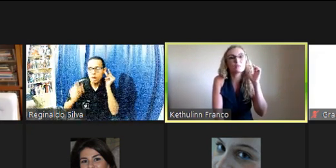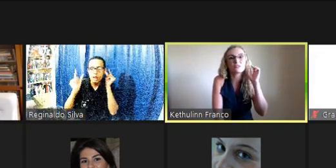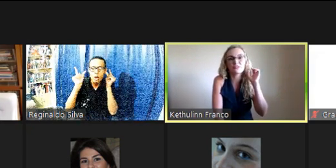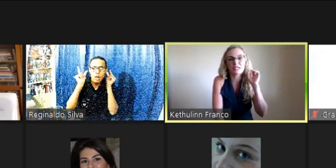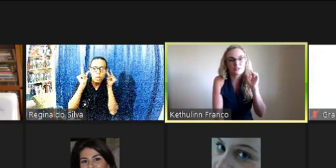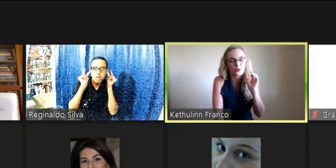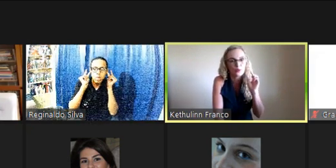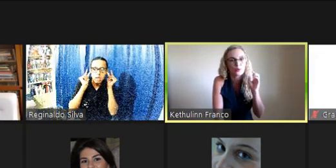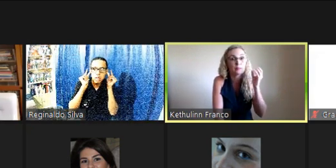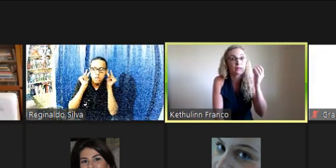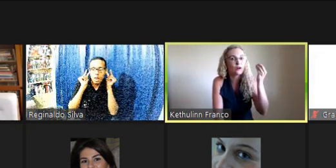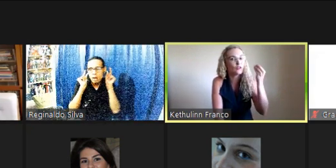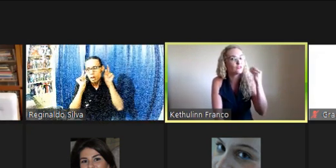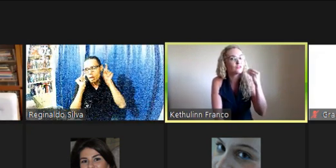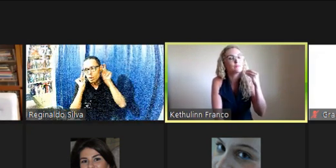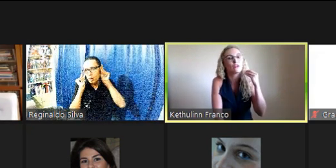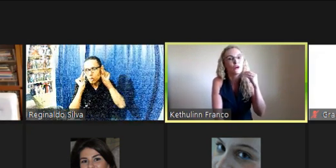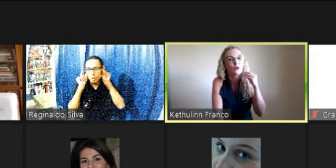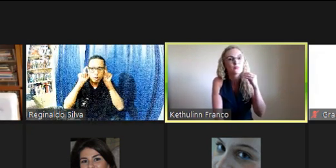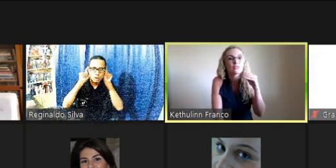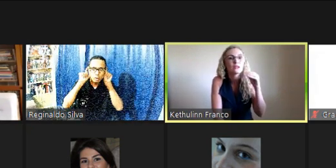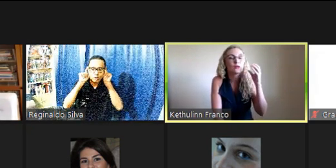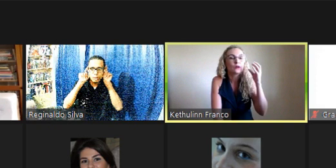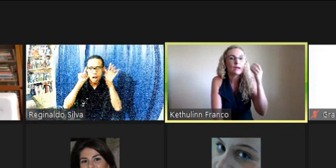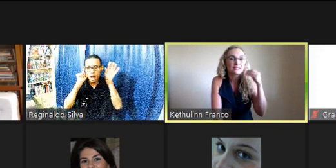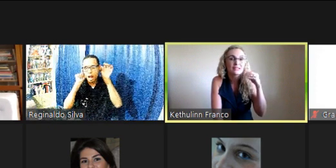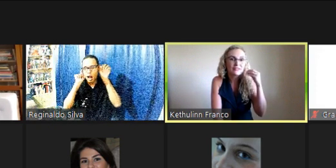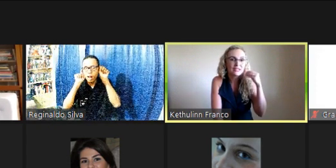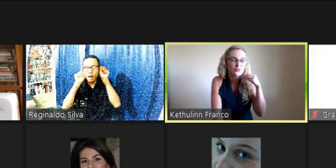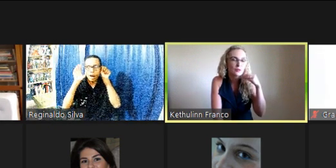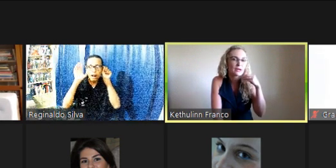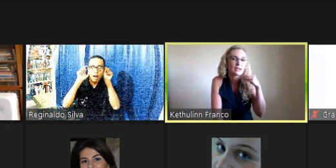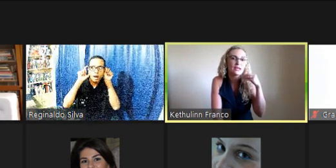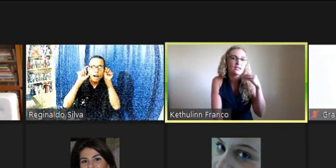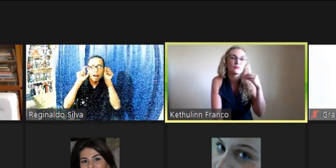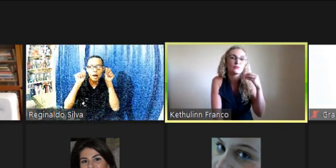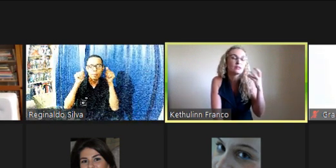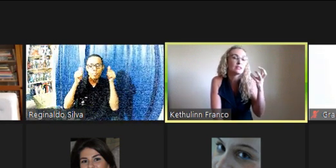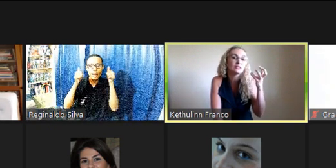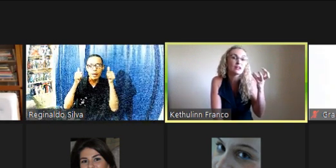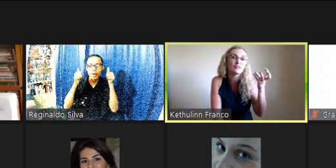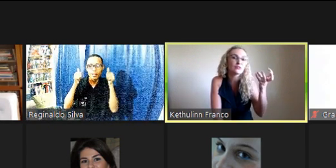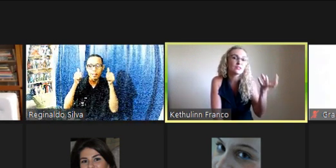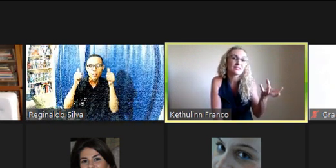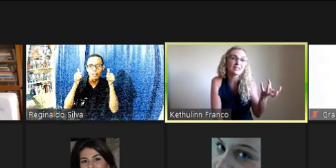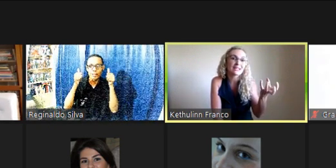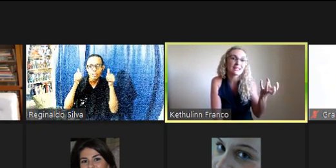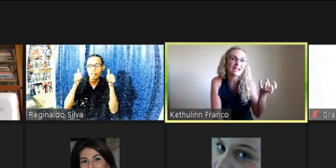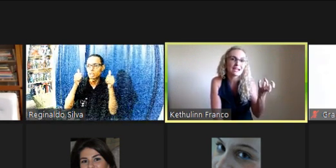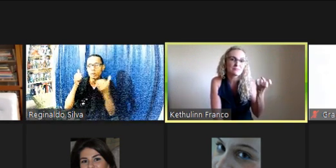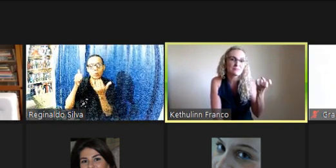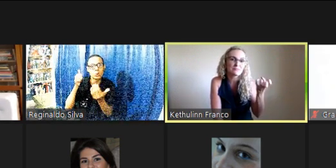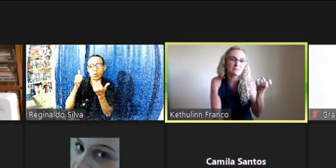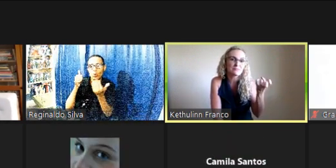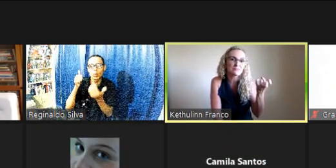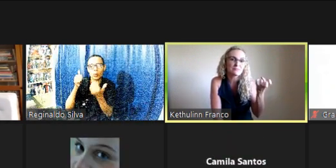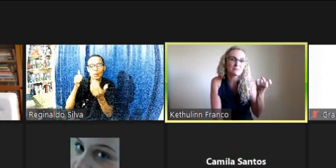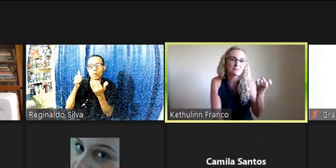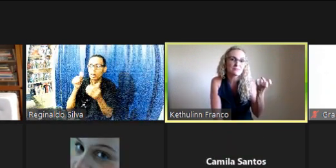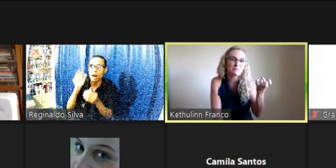aparelho indicador para ouvir melhor, através do aparelho, ele não vai conseguir captar